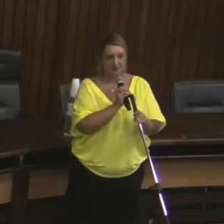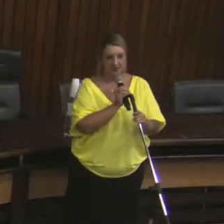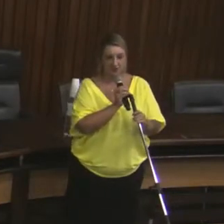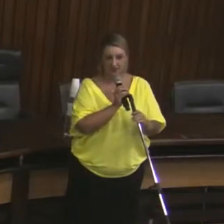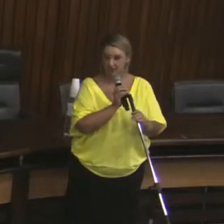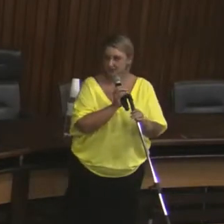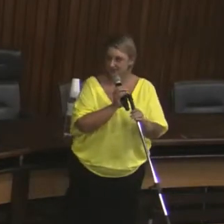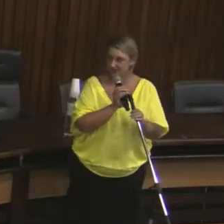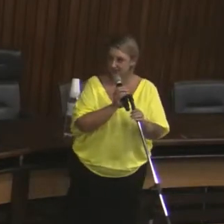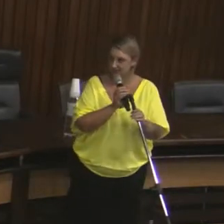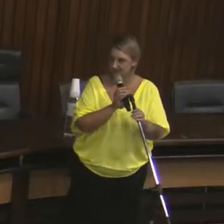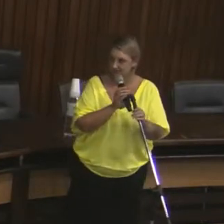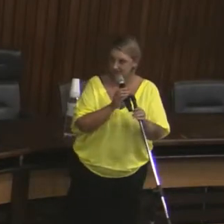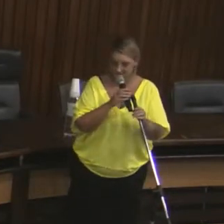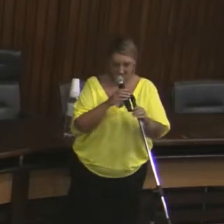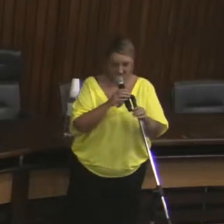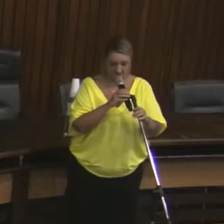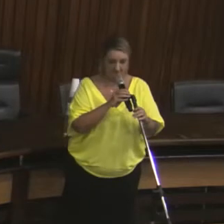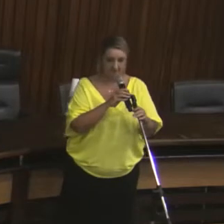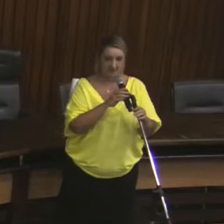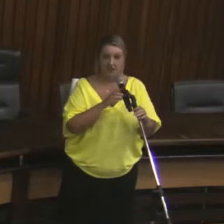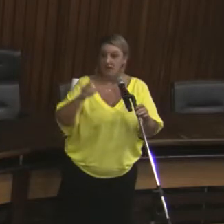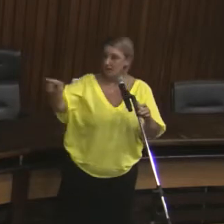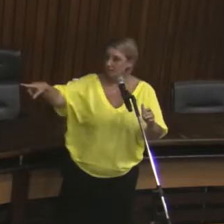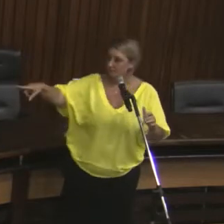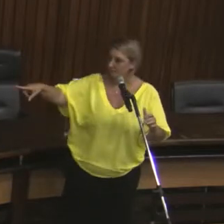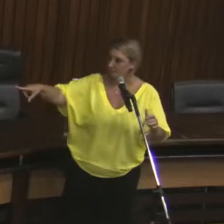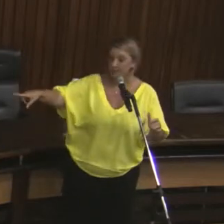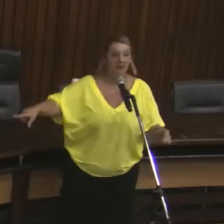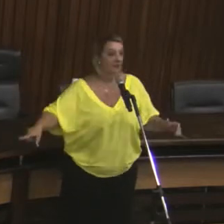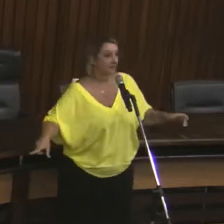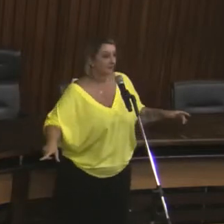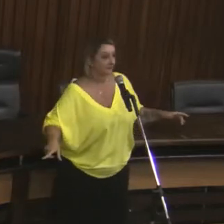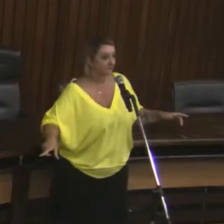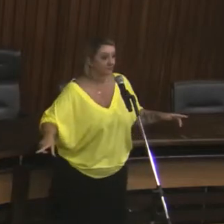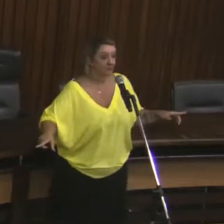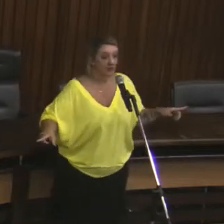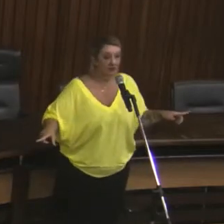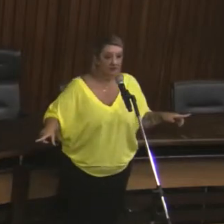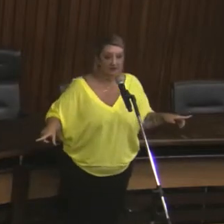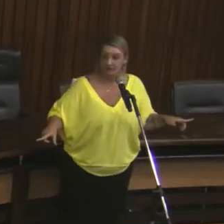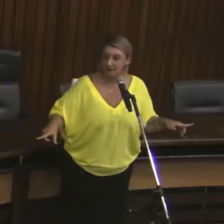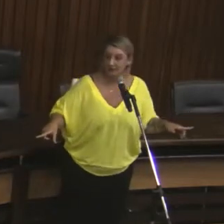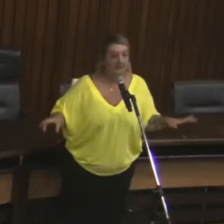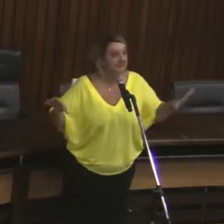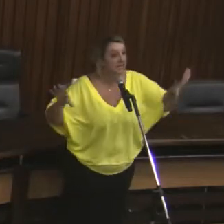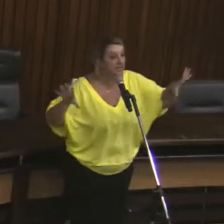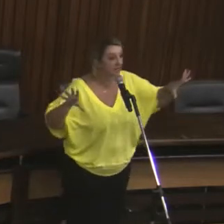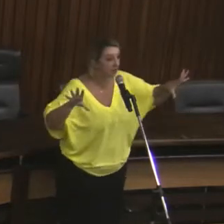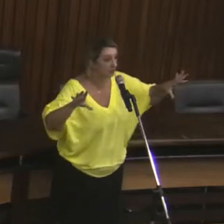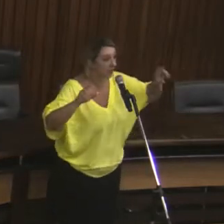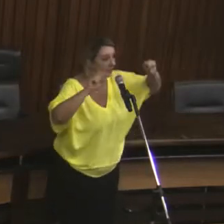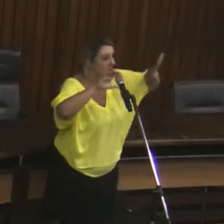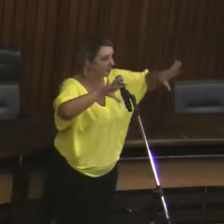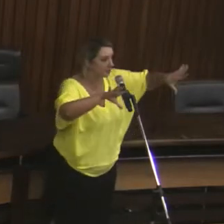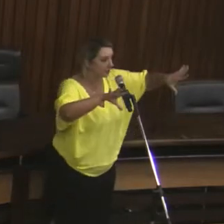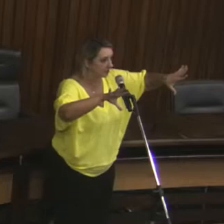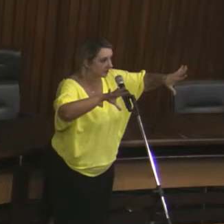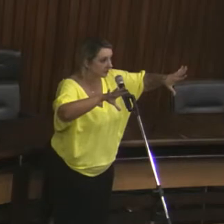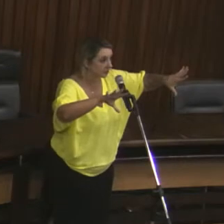Mas tem algumas pessoas que chegam na gente e falam, eu já sei Libras. Aí sai fazendo A, B, C, Não, D. aí é o pior, que eu quero